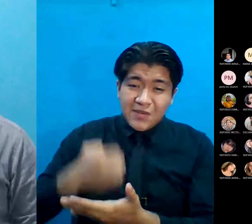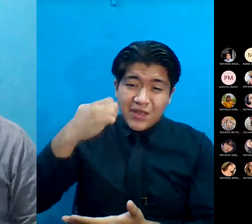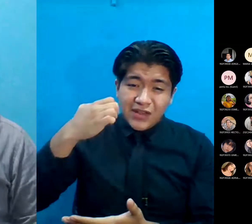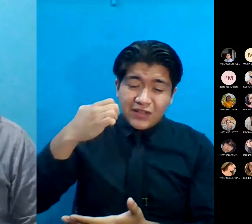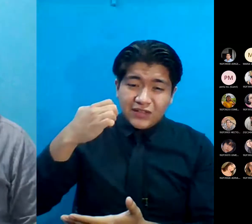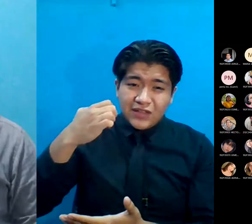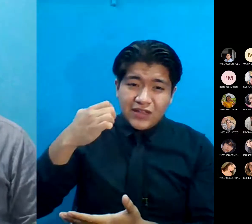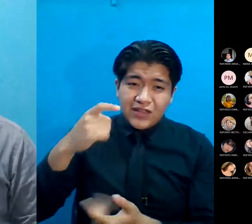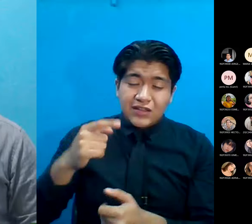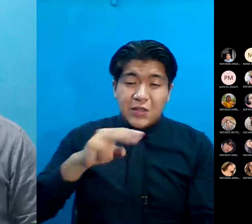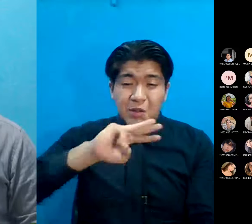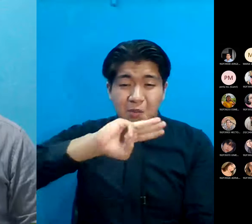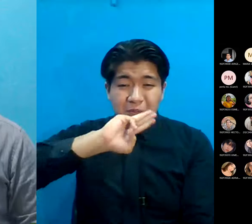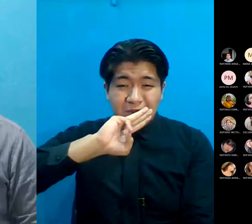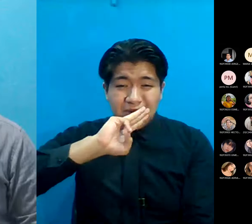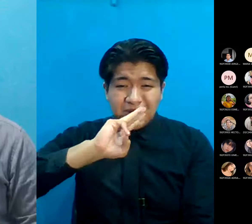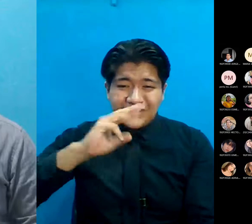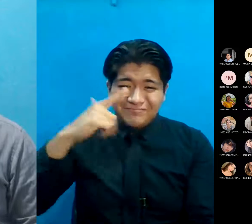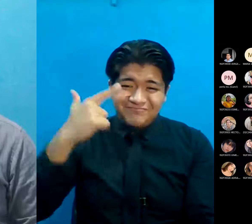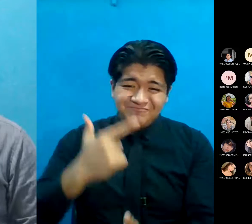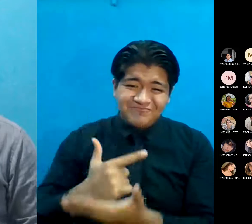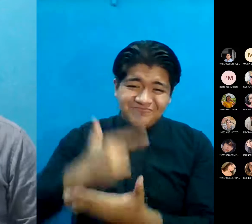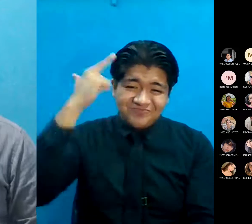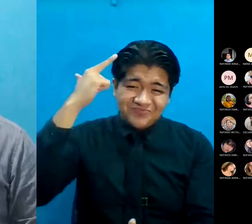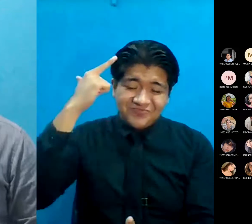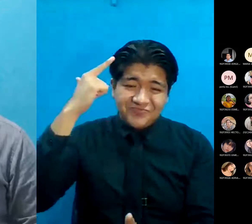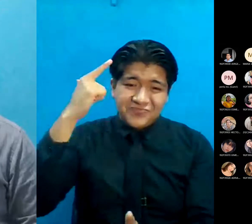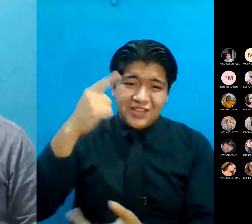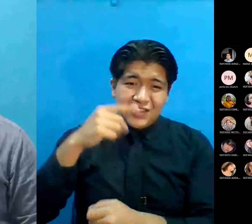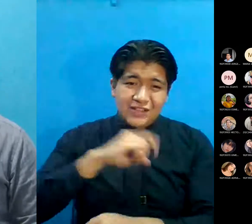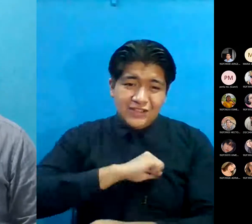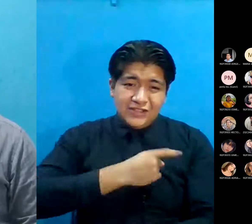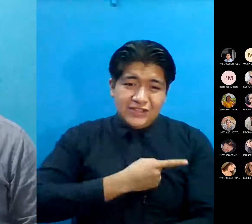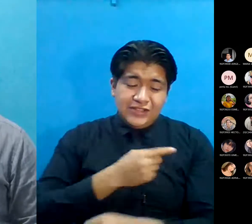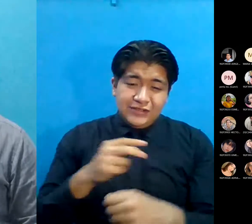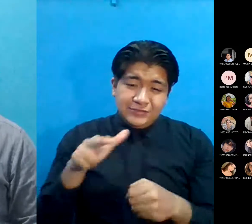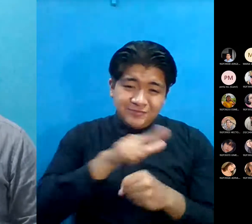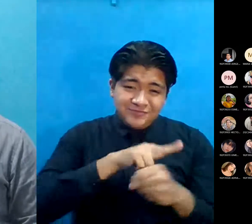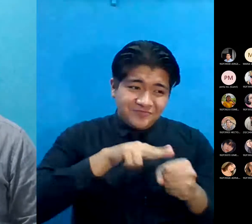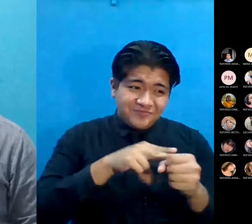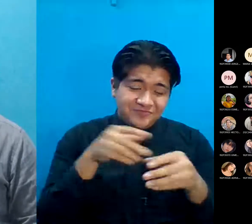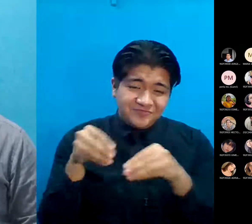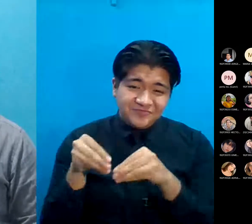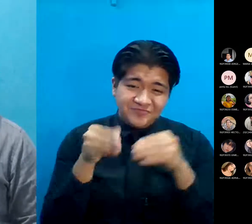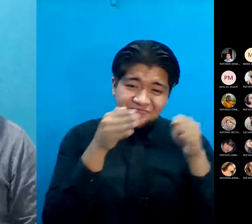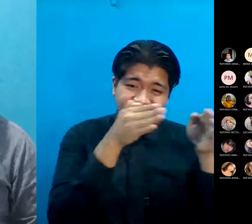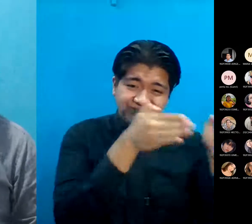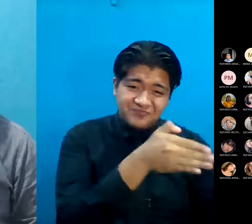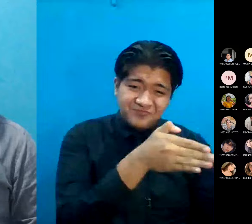mamá se puso grave, entonces tuvo que llevarla al hospital. Y bueno,